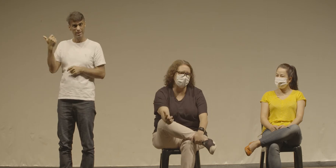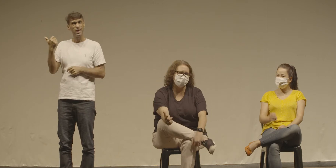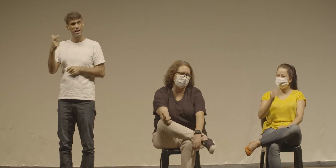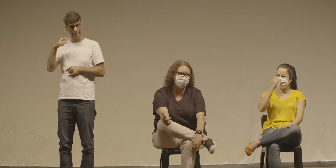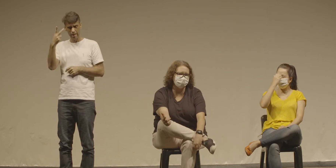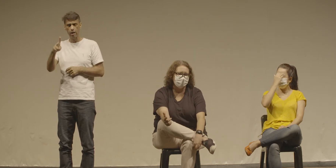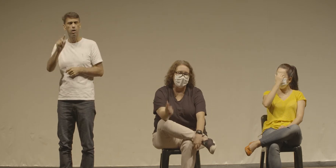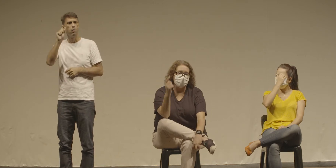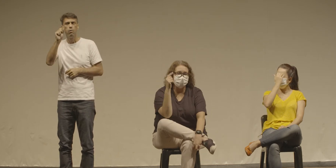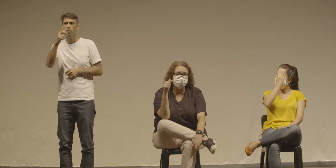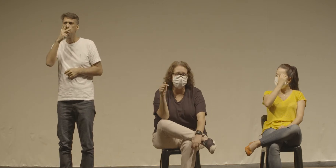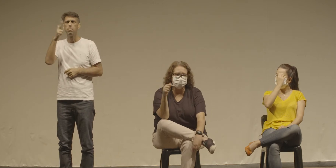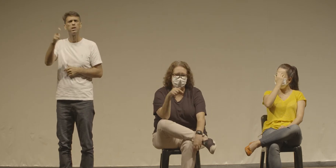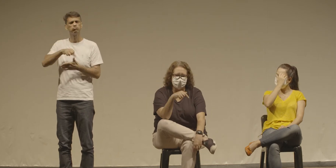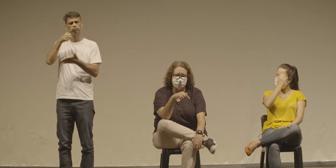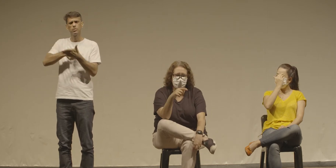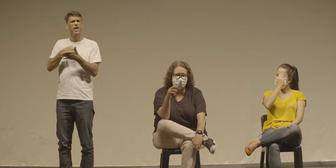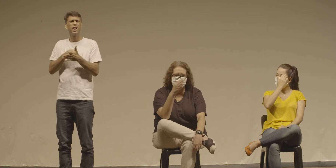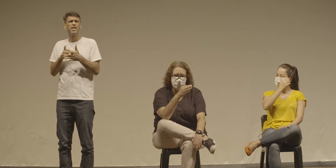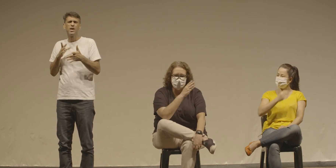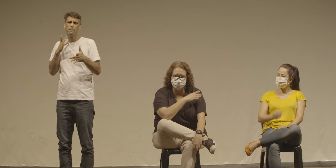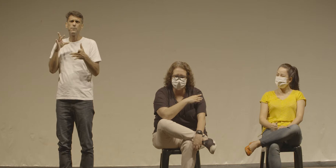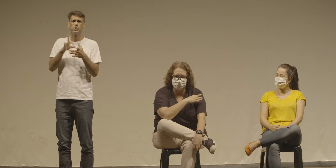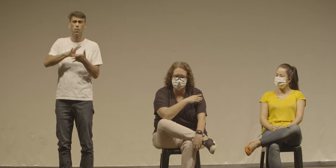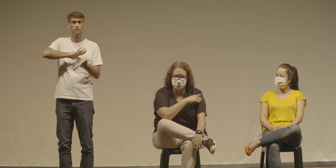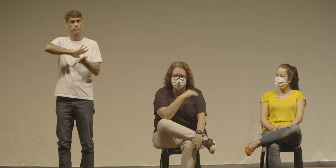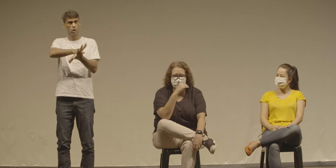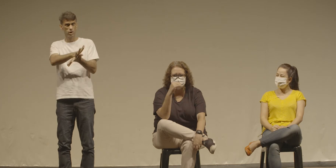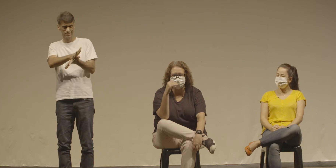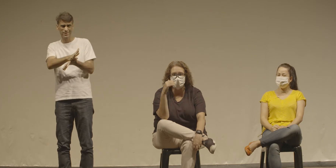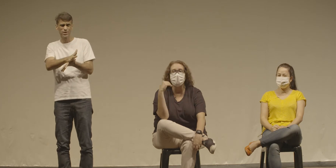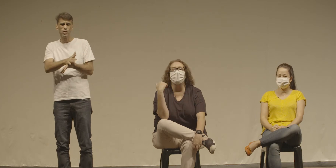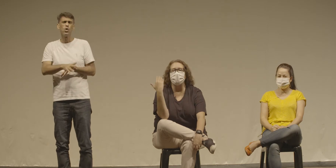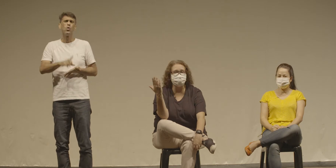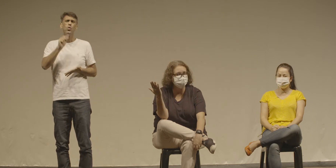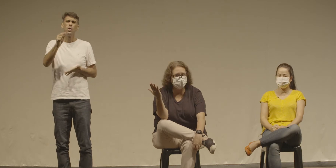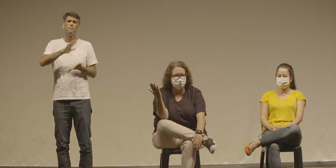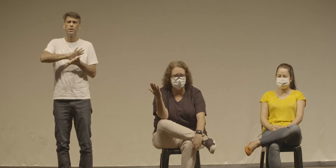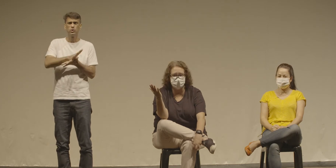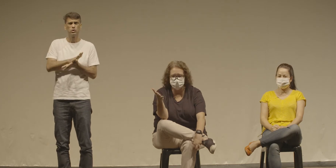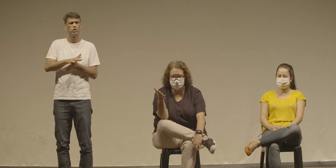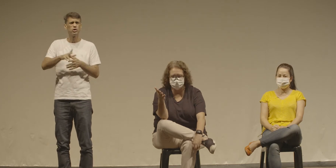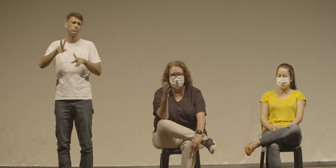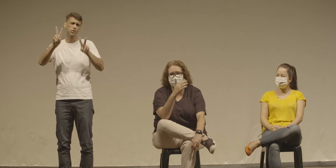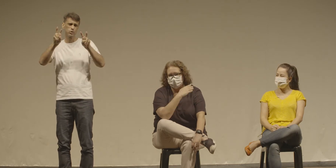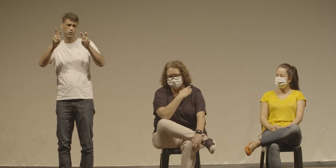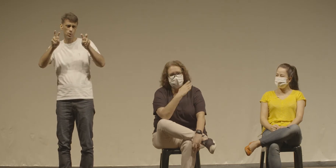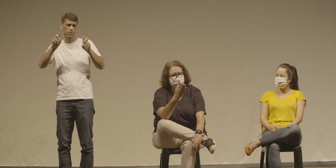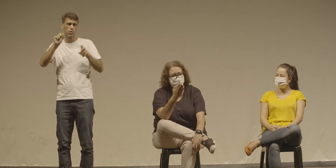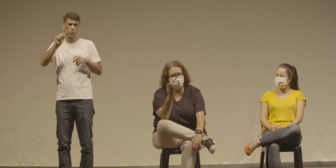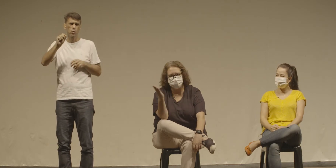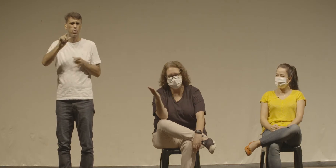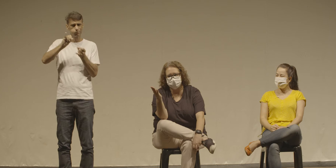frente do tempo delas, que elas não se prenderam ao preconceito em relação à sexualidade. Ou seja,